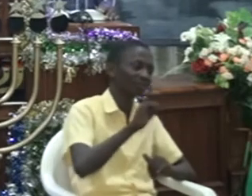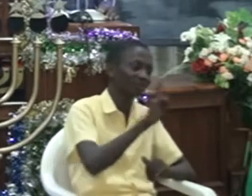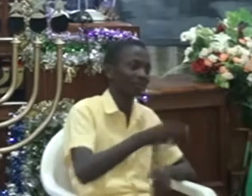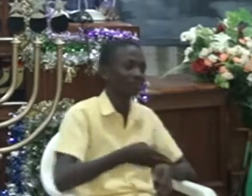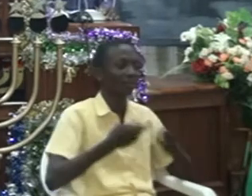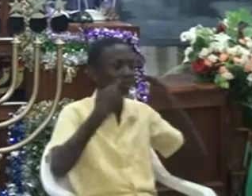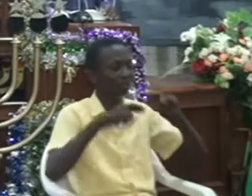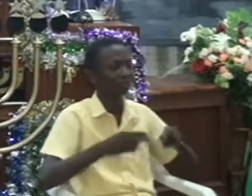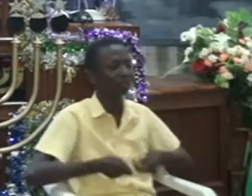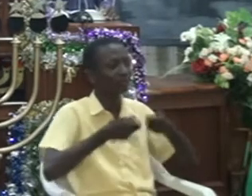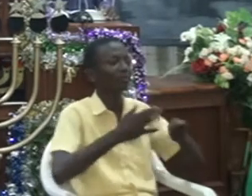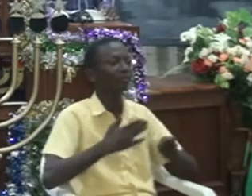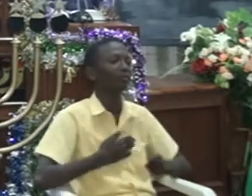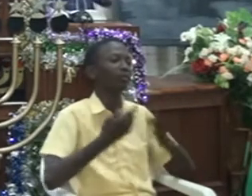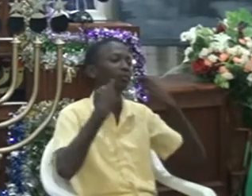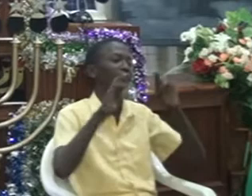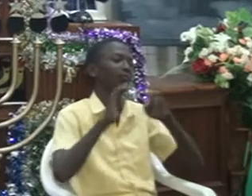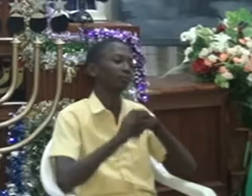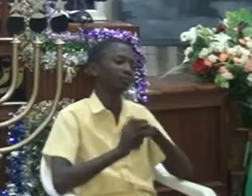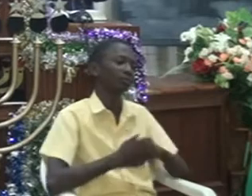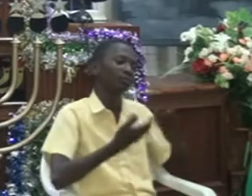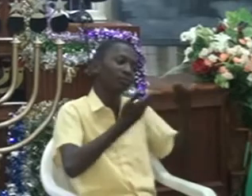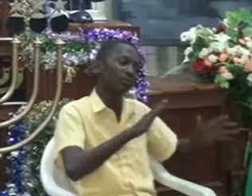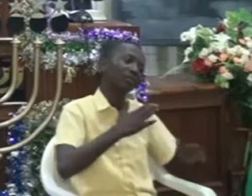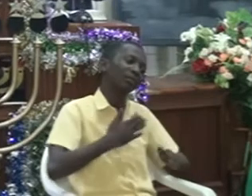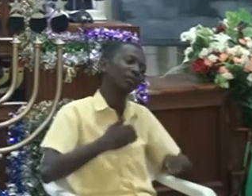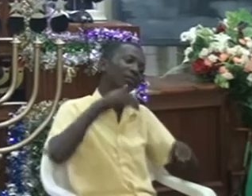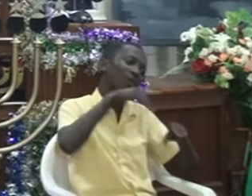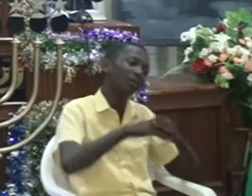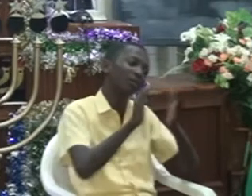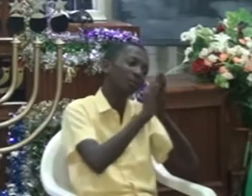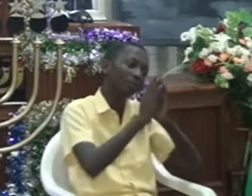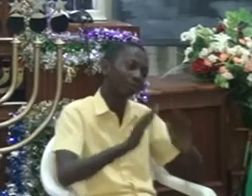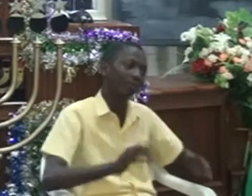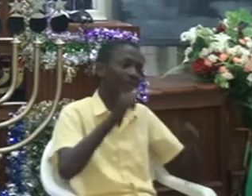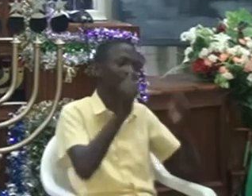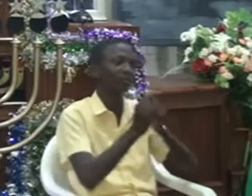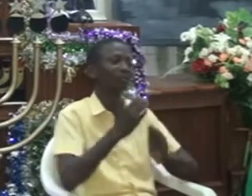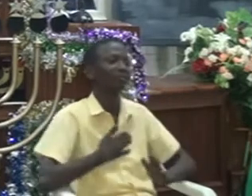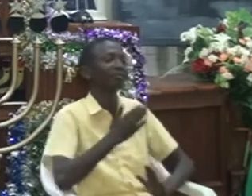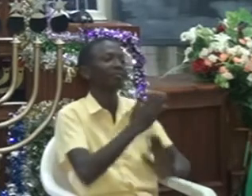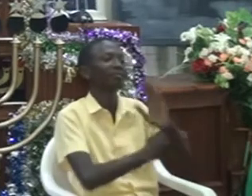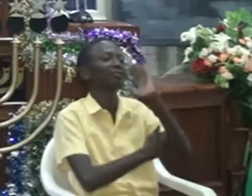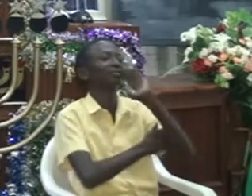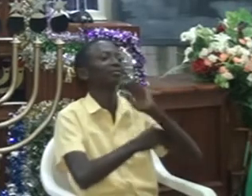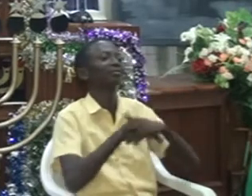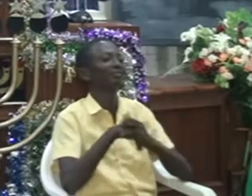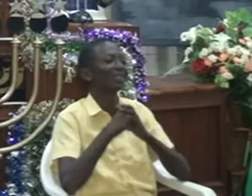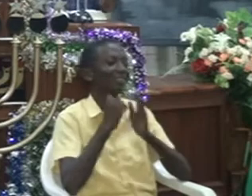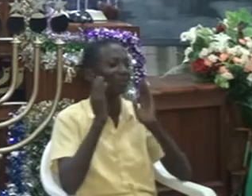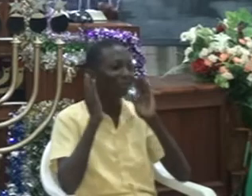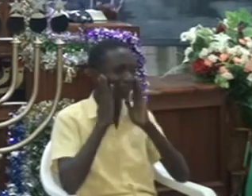Bon, kama kikujibia wewe ukie uniambie. Laisse-moi avec mon Dieu. Lakini uniache mie na Mungu wangu.